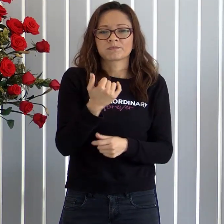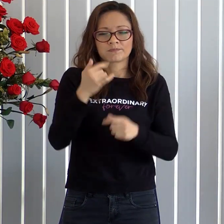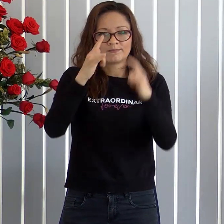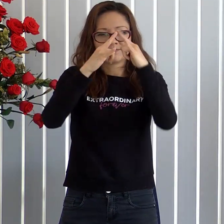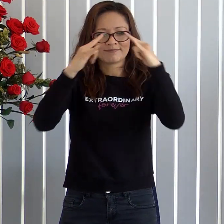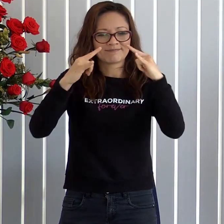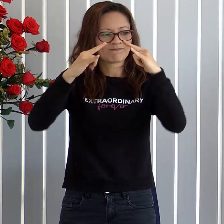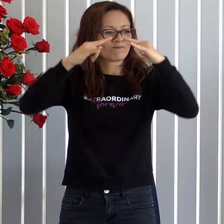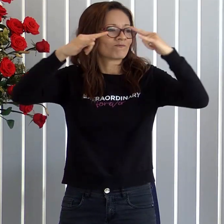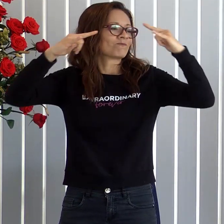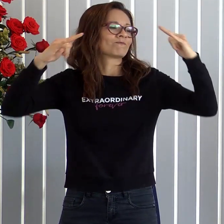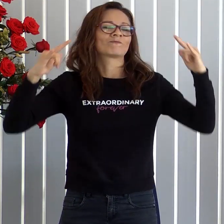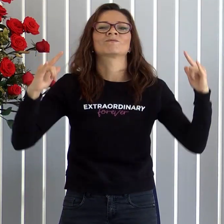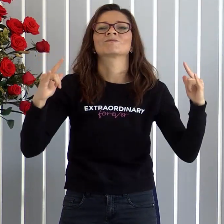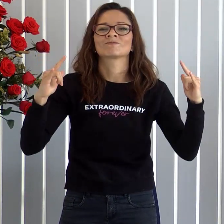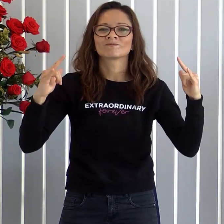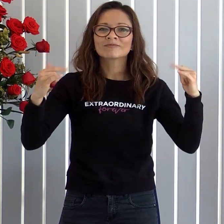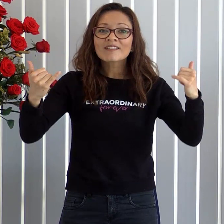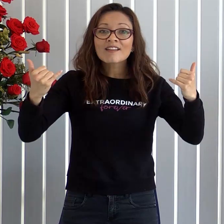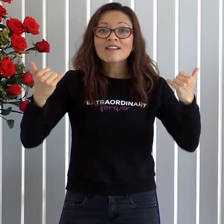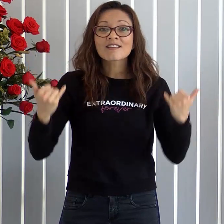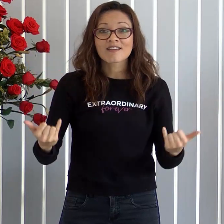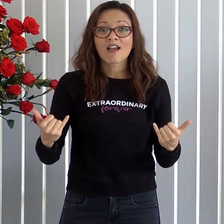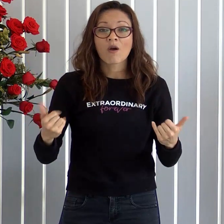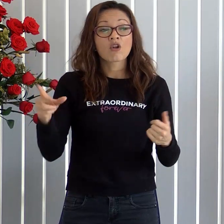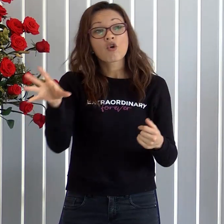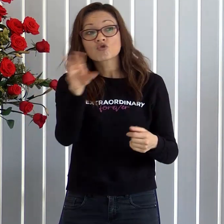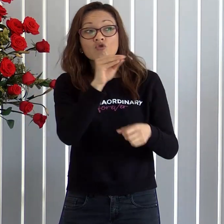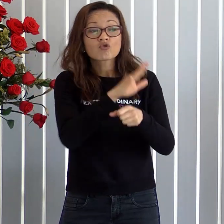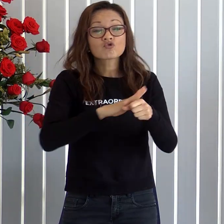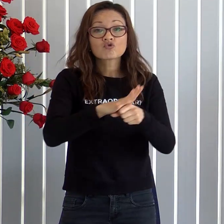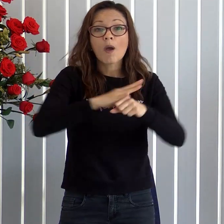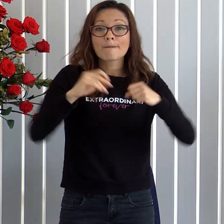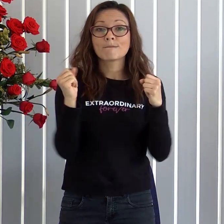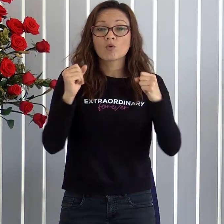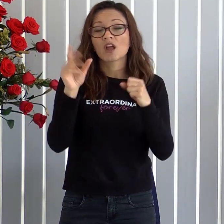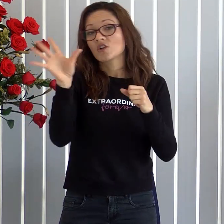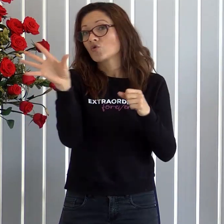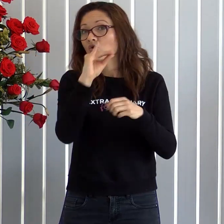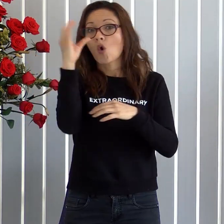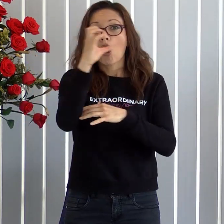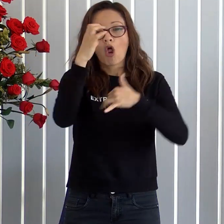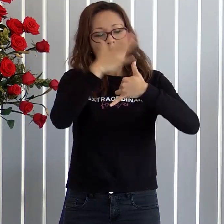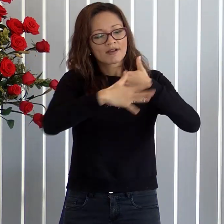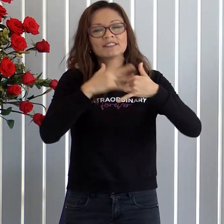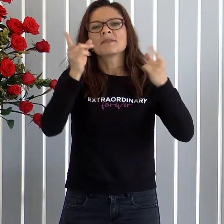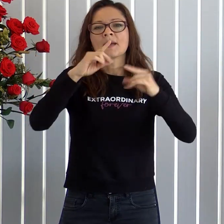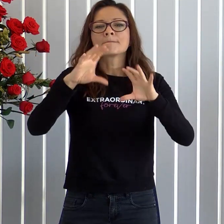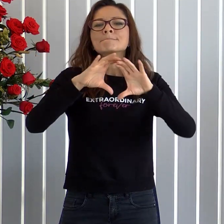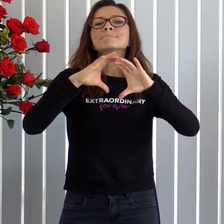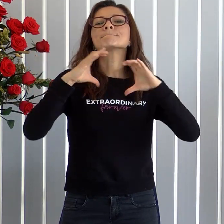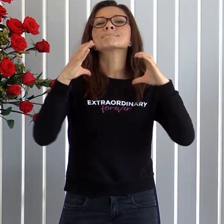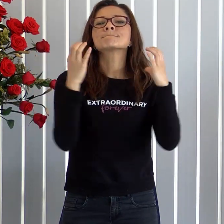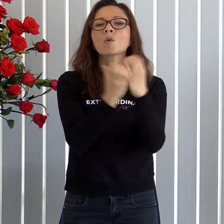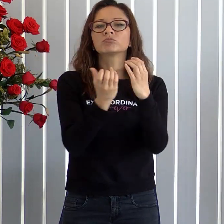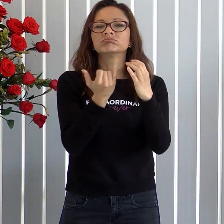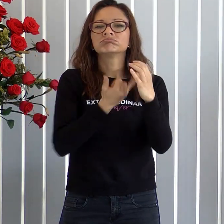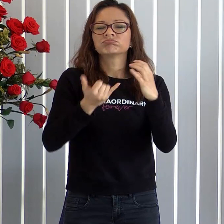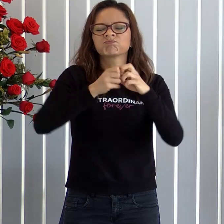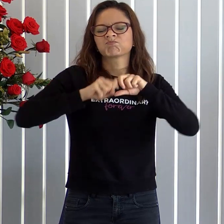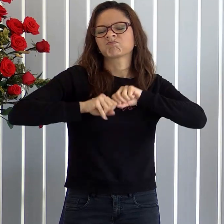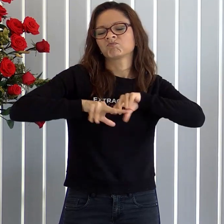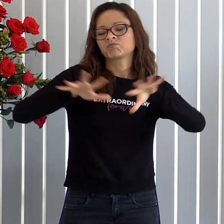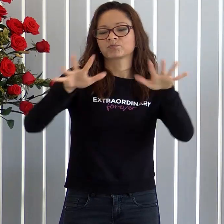y ahora estamos cubriendo, Señor, no solamente toda la ciudad, no solamente todo el país, sino el mundo, Señor, porque en este momento